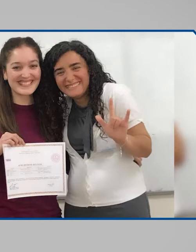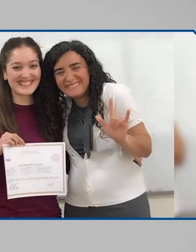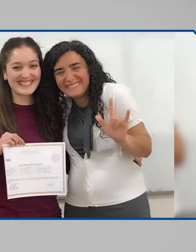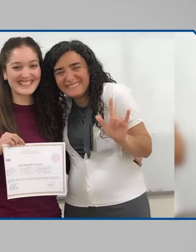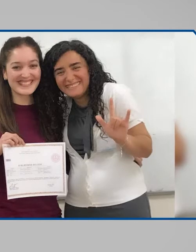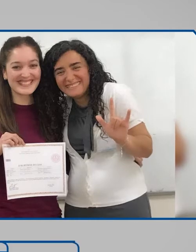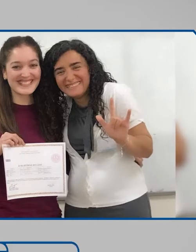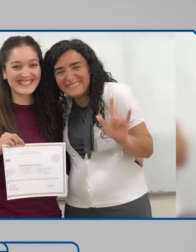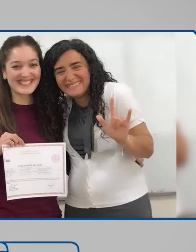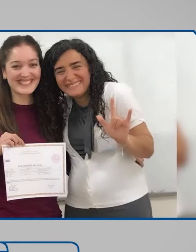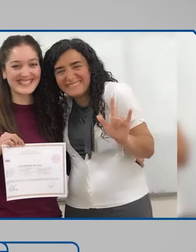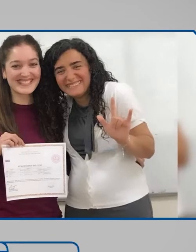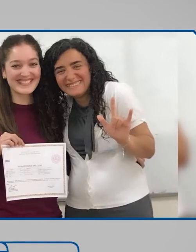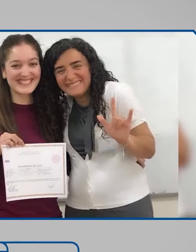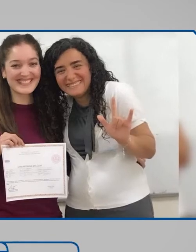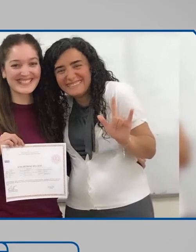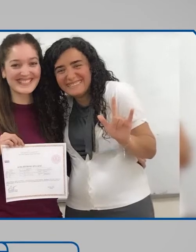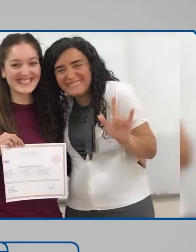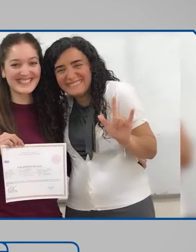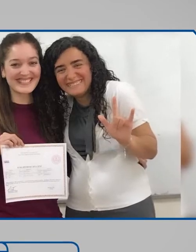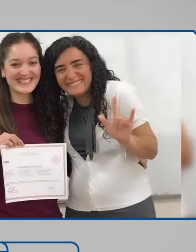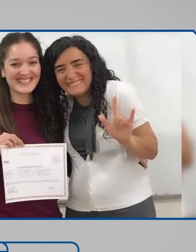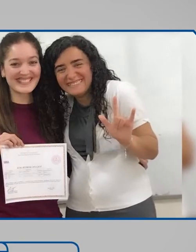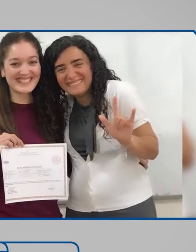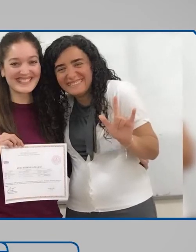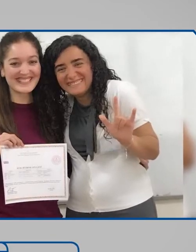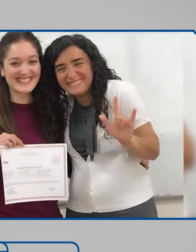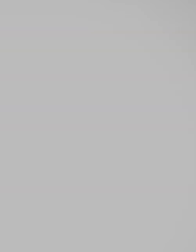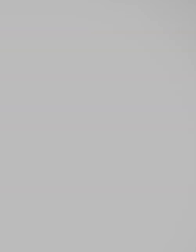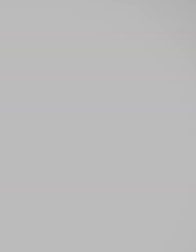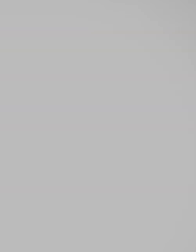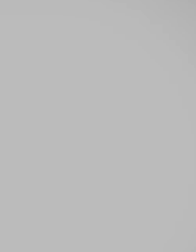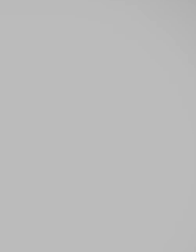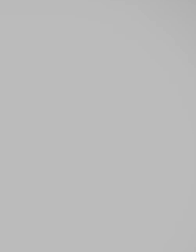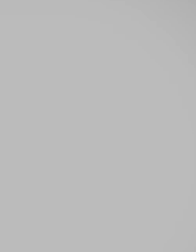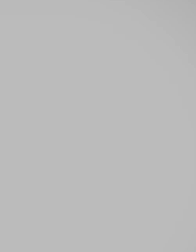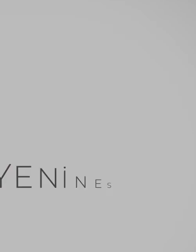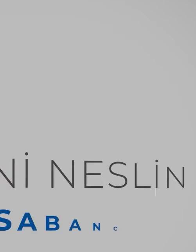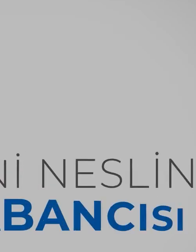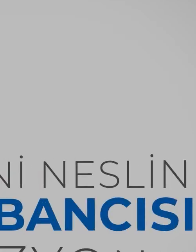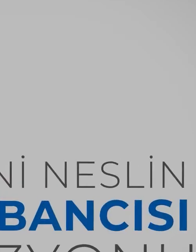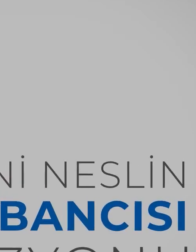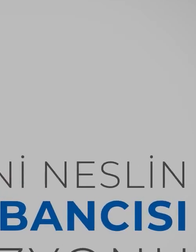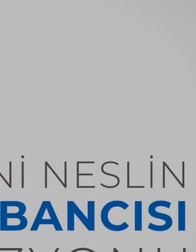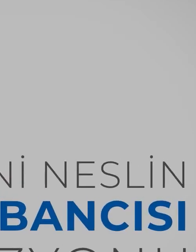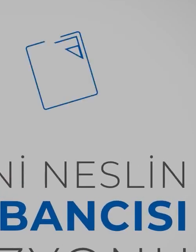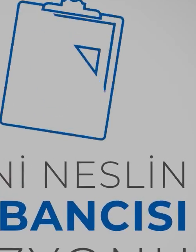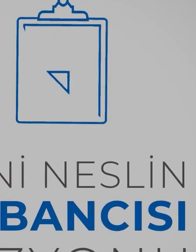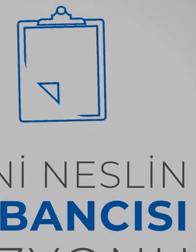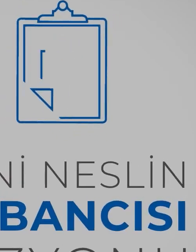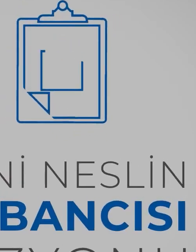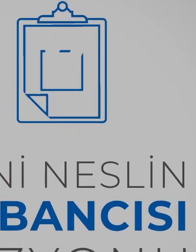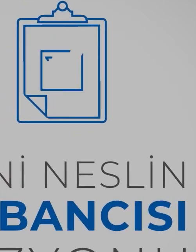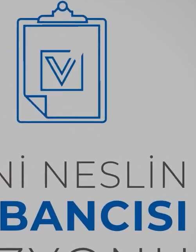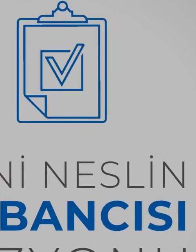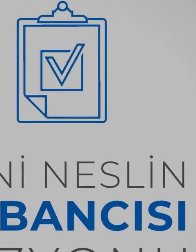geçtikten sonra Milli Eğitim Bakanlığı onaylı işaret dili tercümanlık sertifikamı aldım. İşaret dili tercümanı olan Melike, yeni neslin Sabancısı